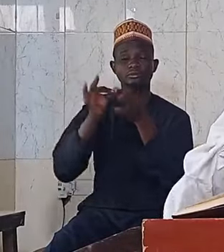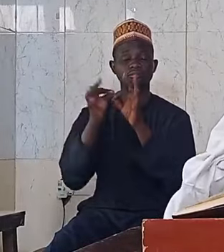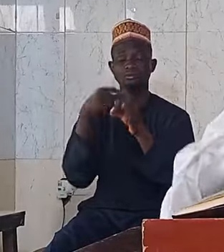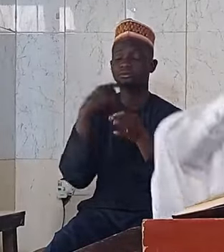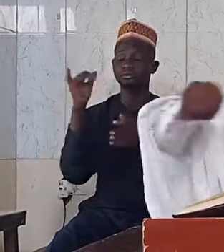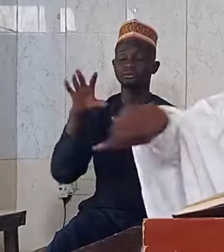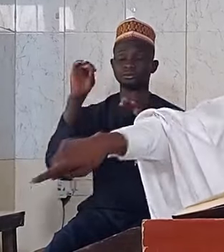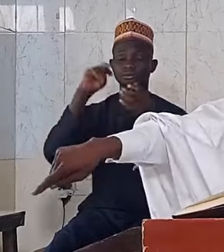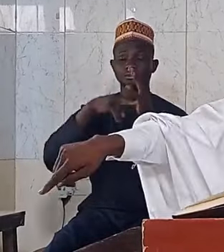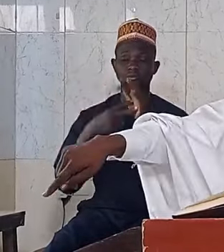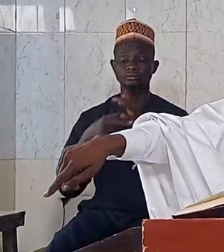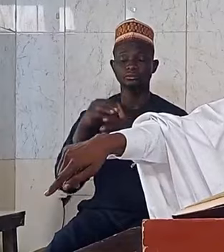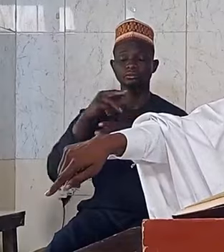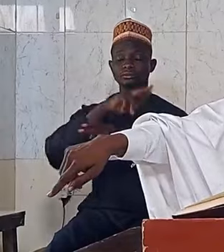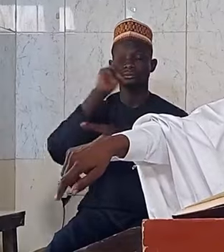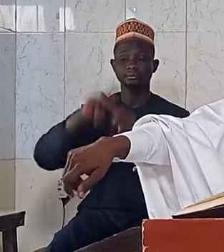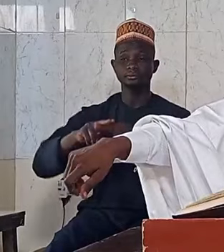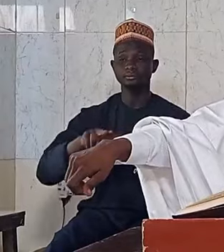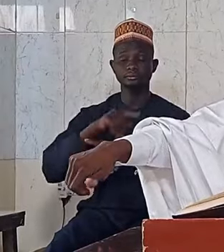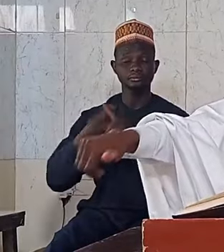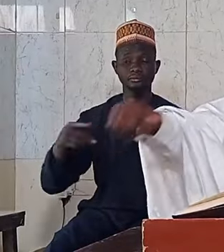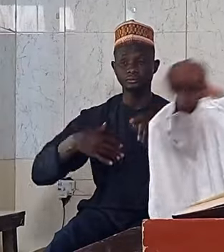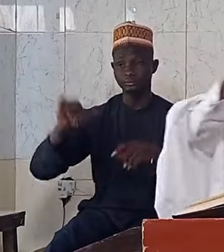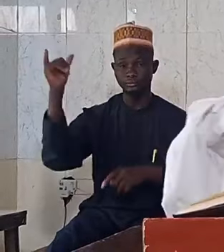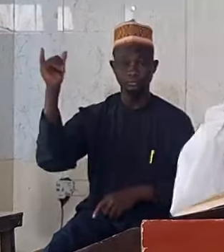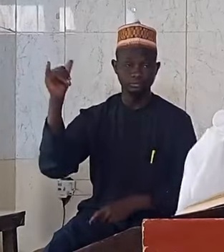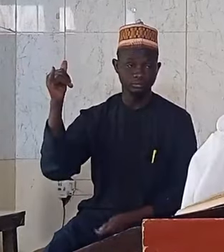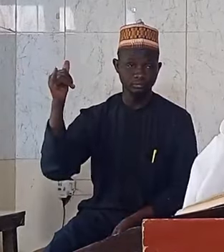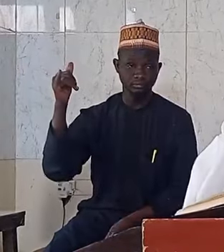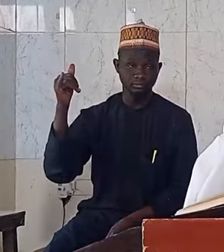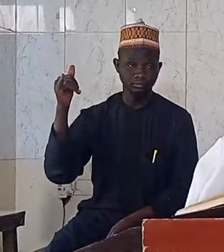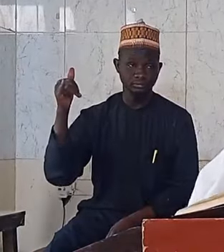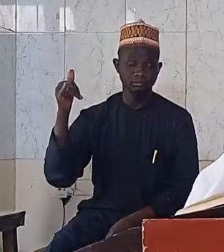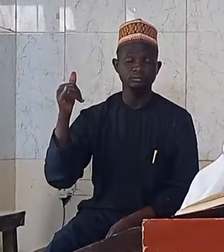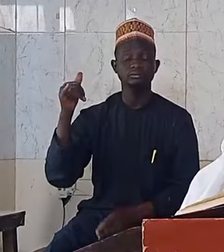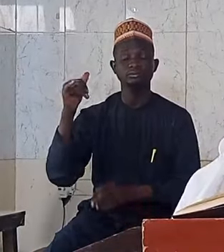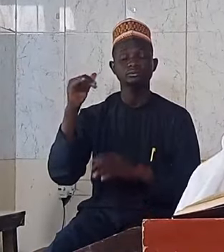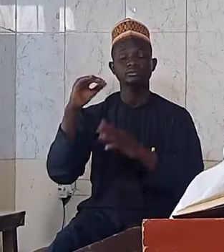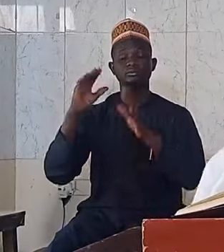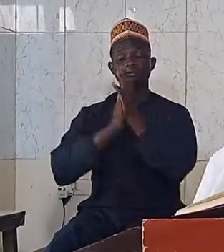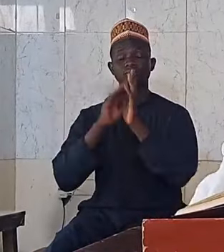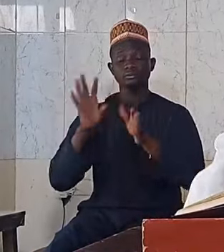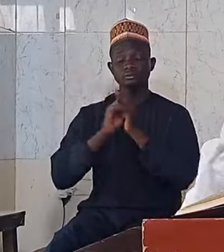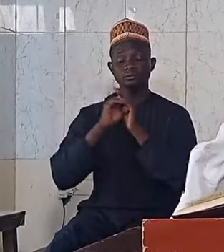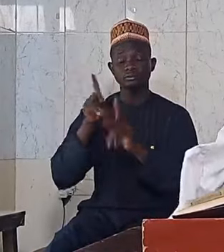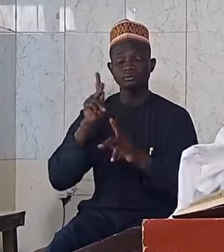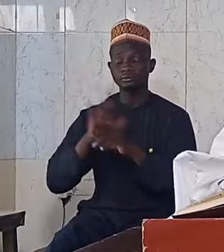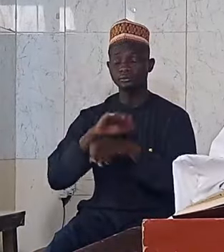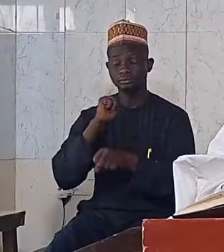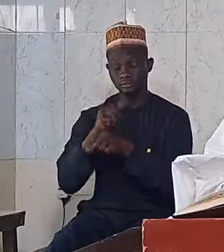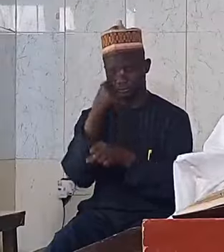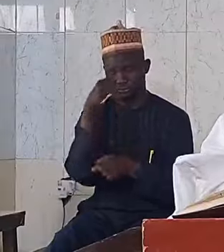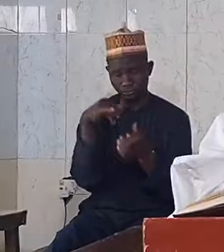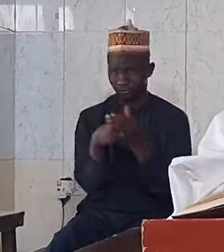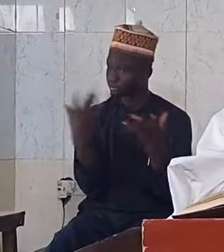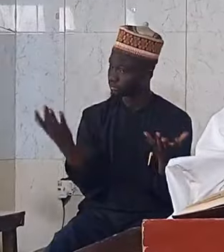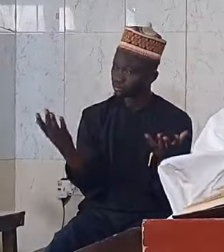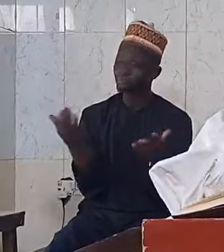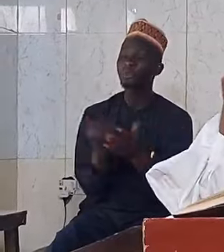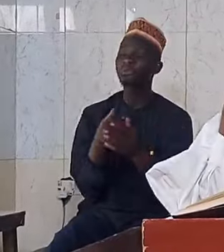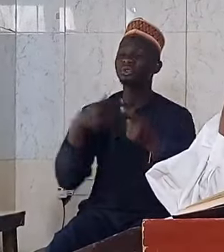لو إيرابي صفة أما كم شيء أهلها شي كما شي ني فاعلين تا أم فهمتي